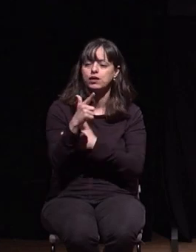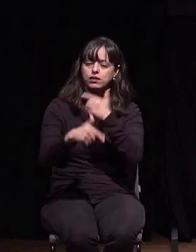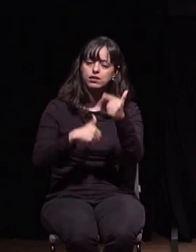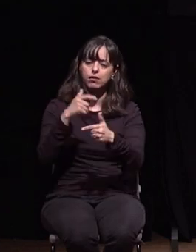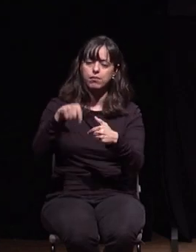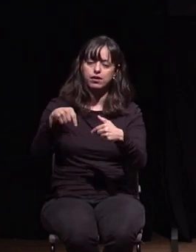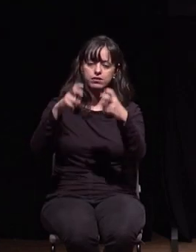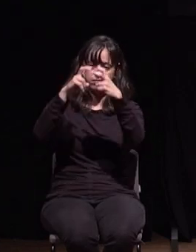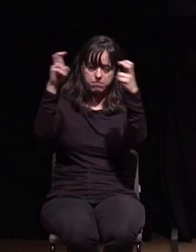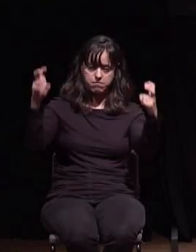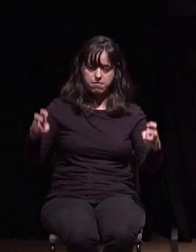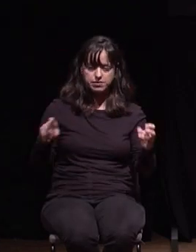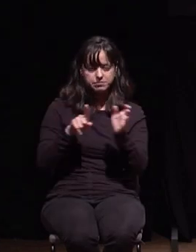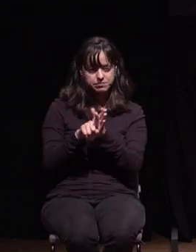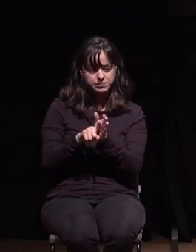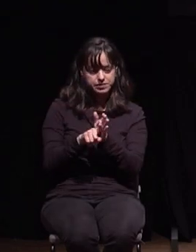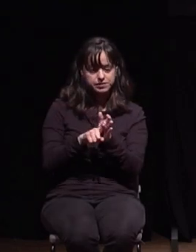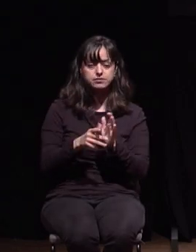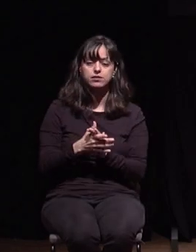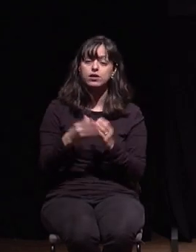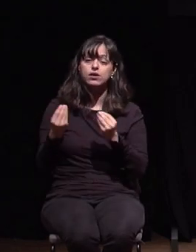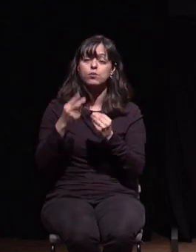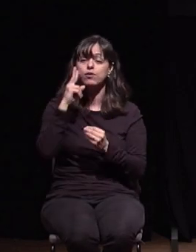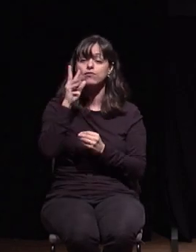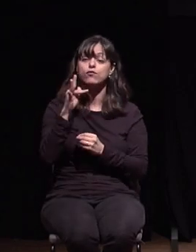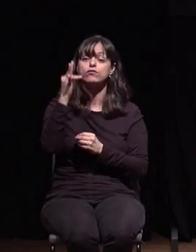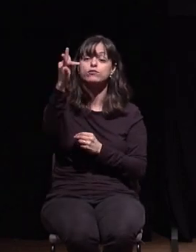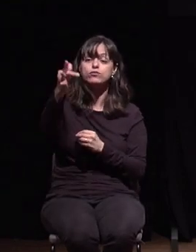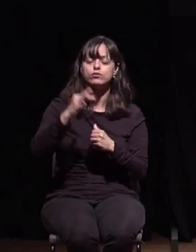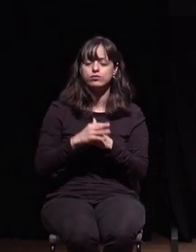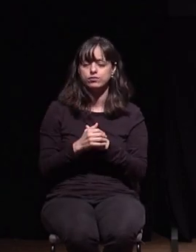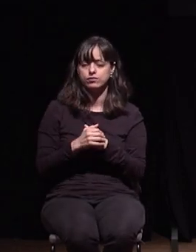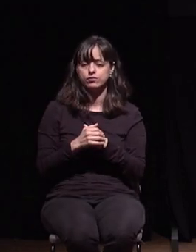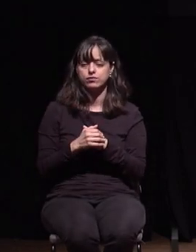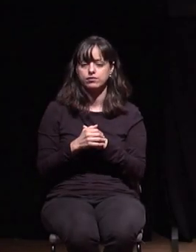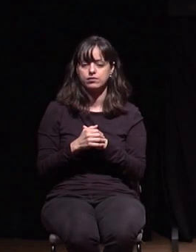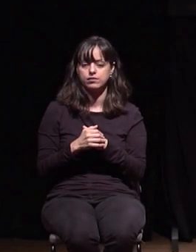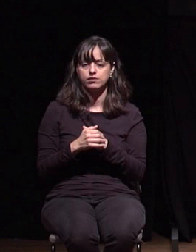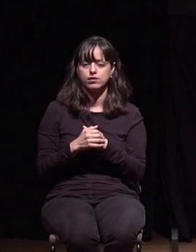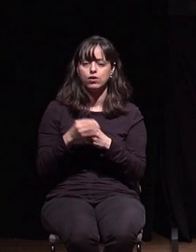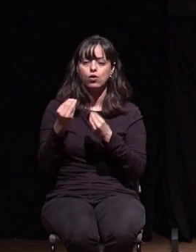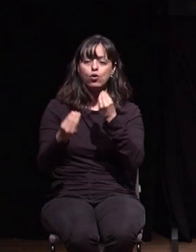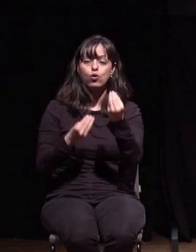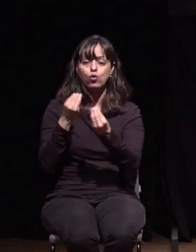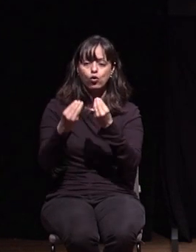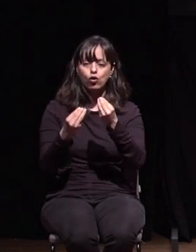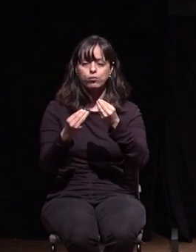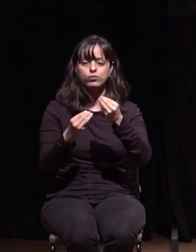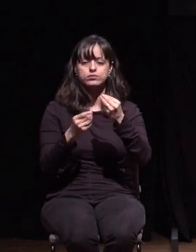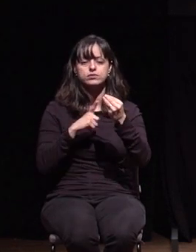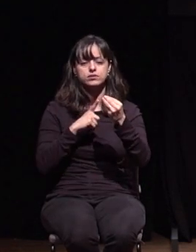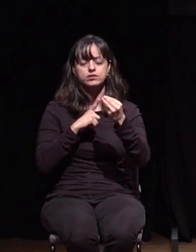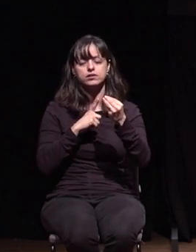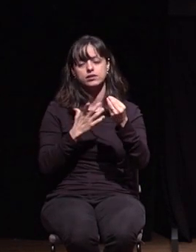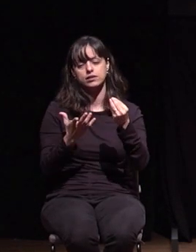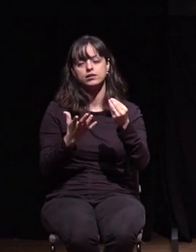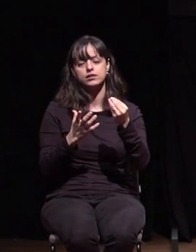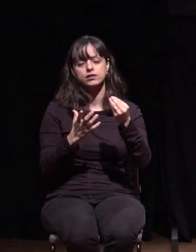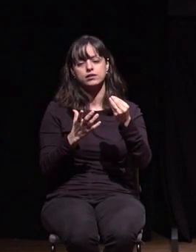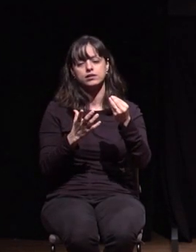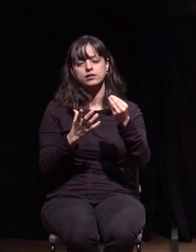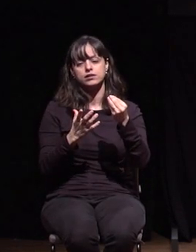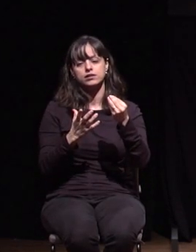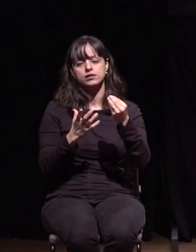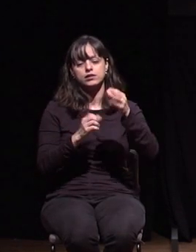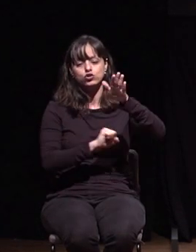do MASP, como você vê o futuro desse prédio do ponto de vista da estrutura e conservação? Como serão